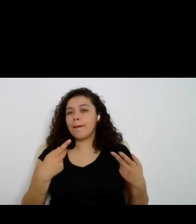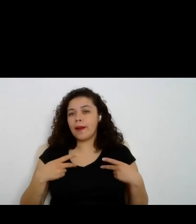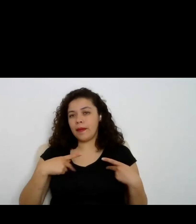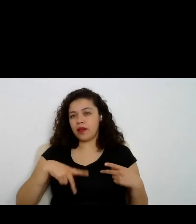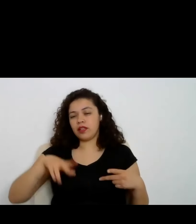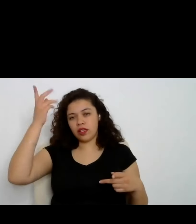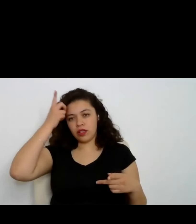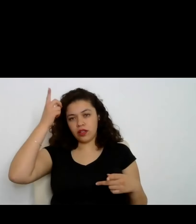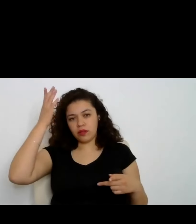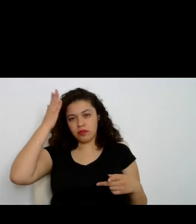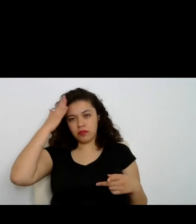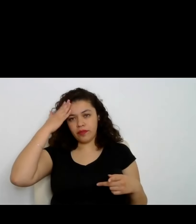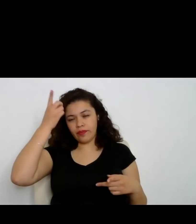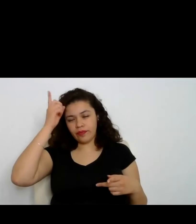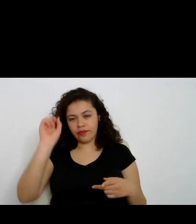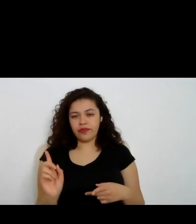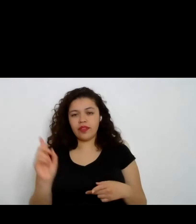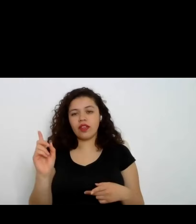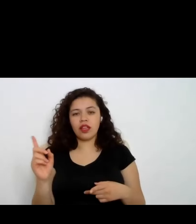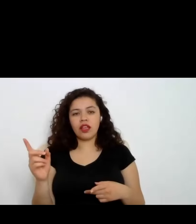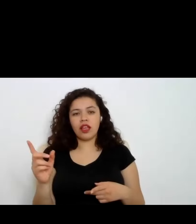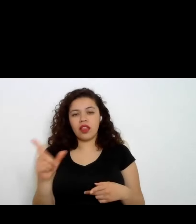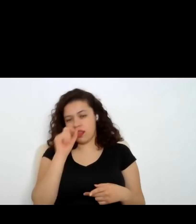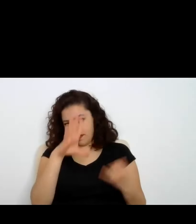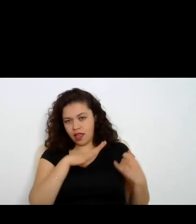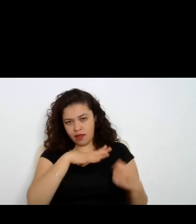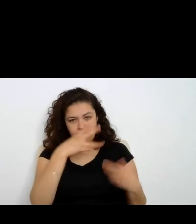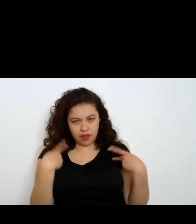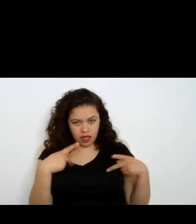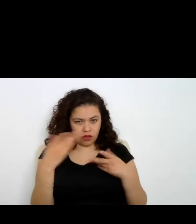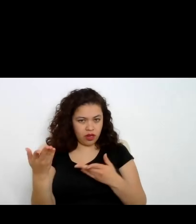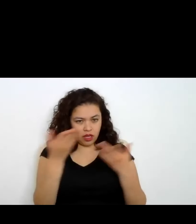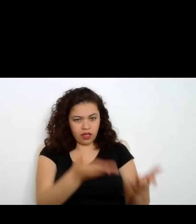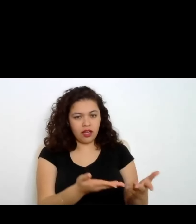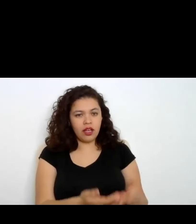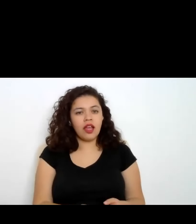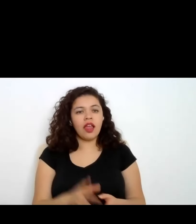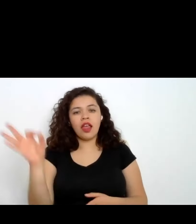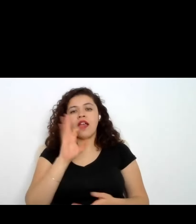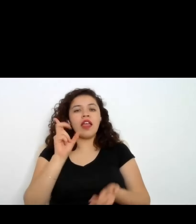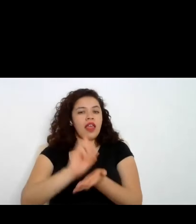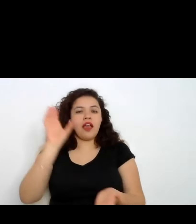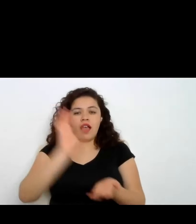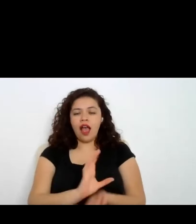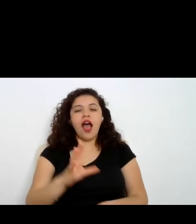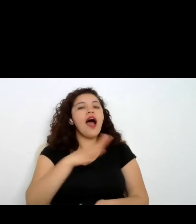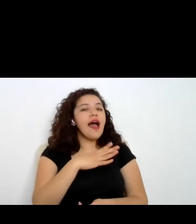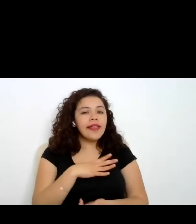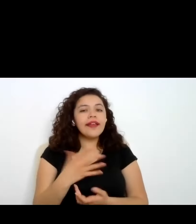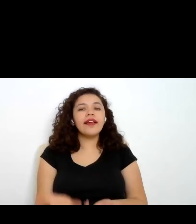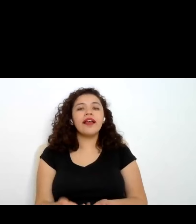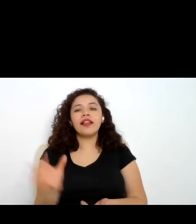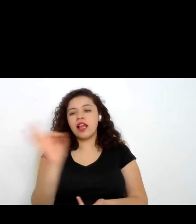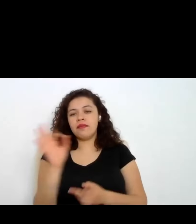también es una persona, ¿no? que a lo mejor es discapacitada e incluso pues